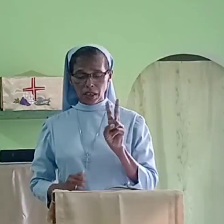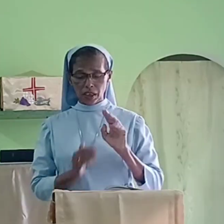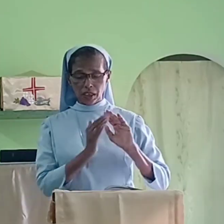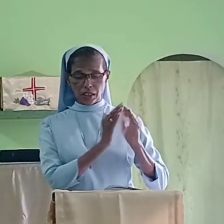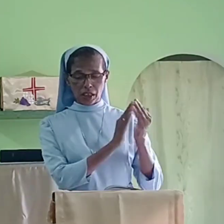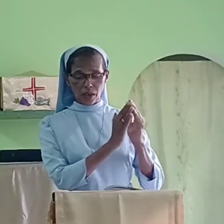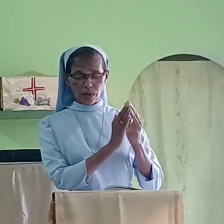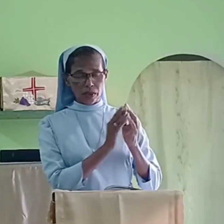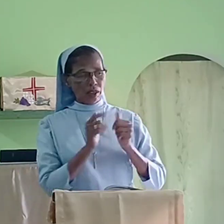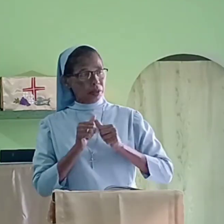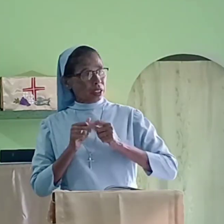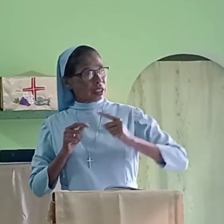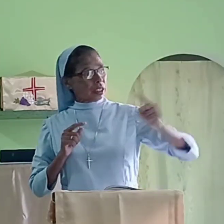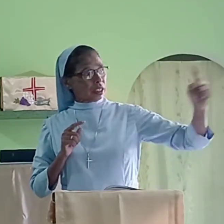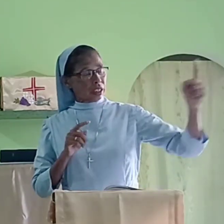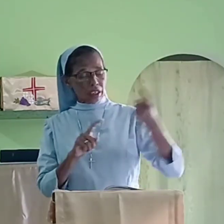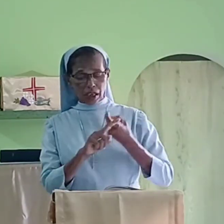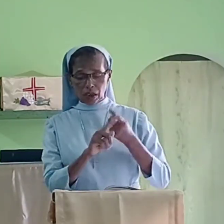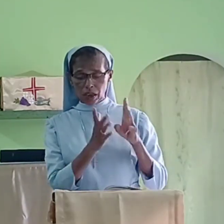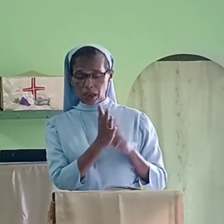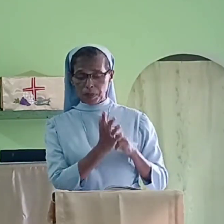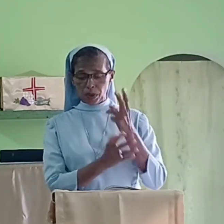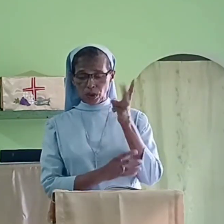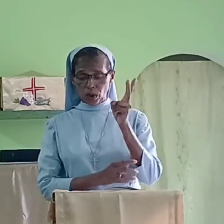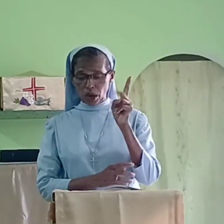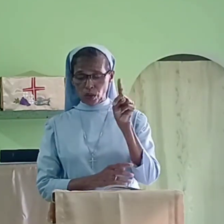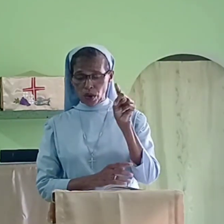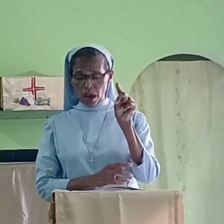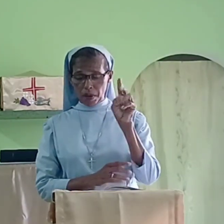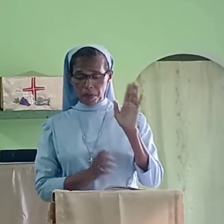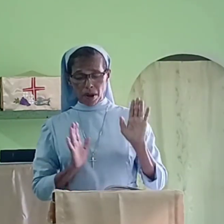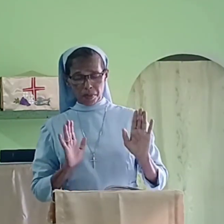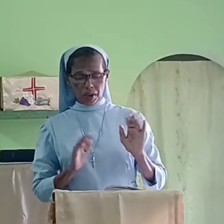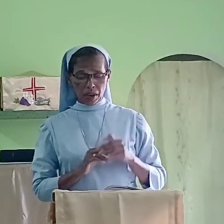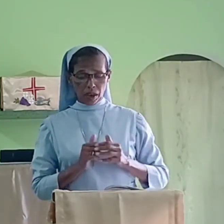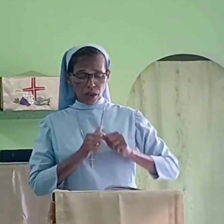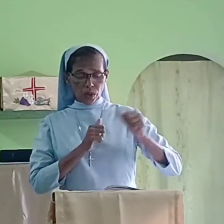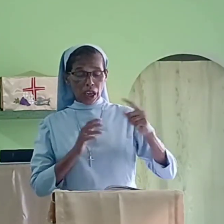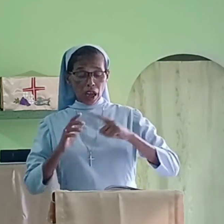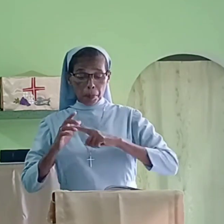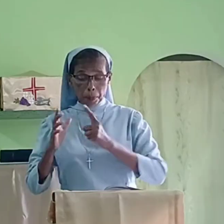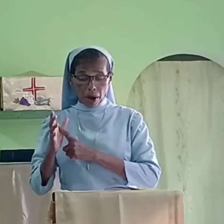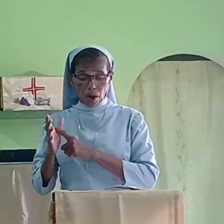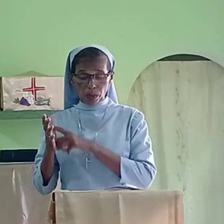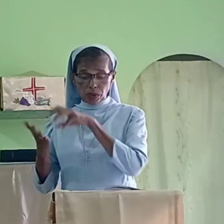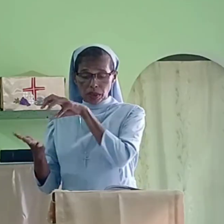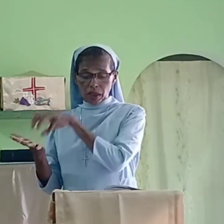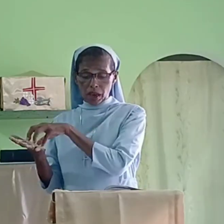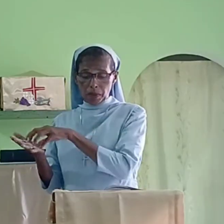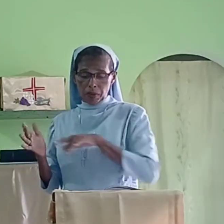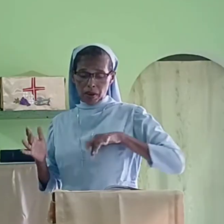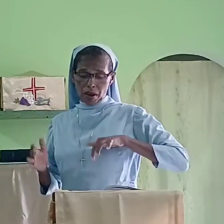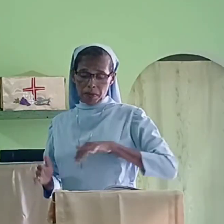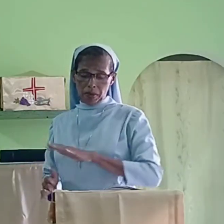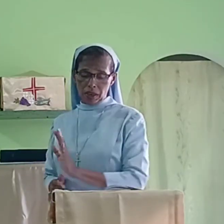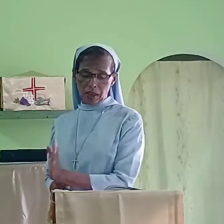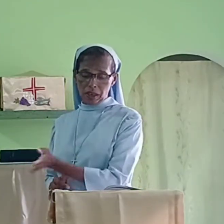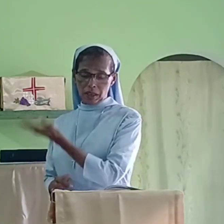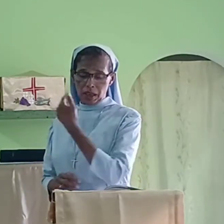සිට කිලෝමීටර් 11ක් පමණ දුර වූ එම්මාවුස් නම් ගමට යමින් සිටියහ. එසේ යද්දී ඔවුහු සිදු වූ සියල්ල